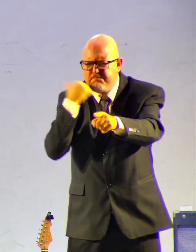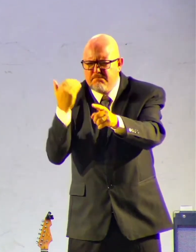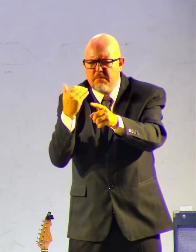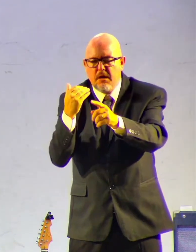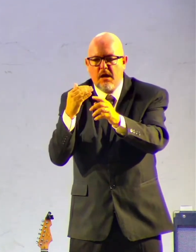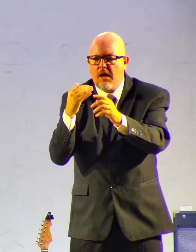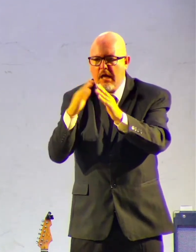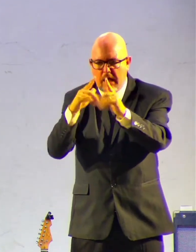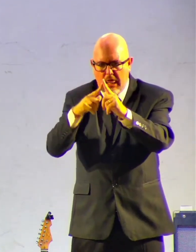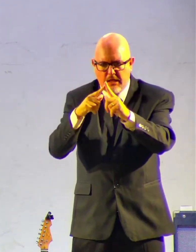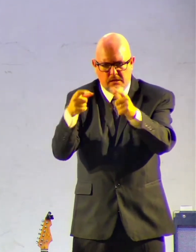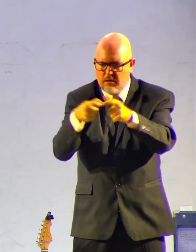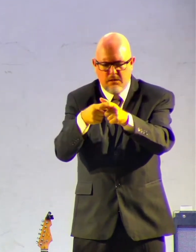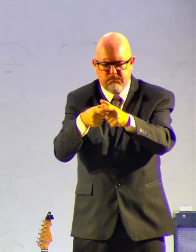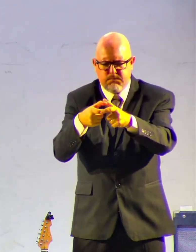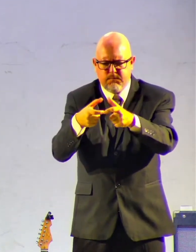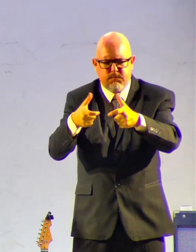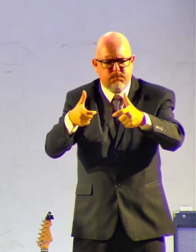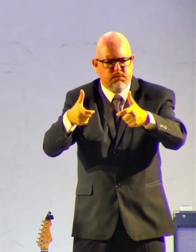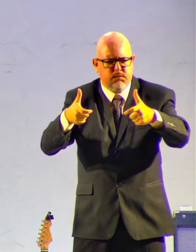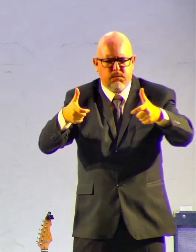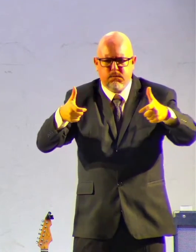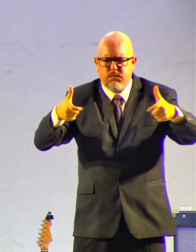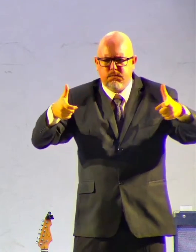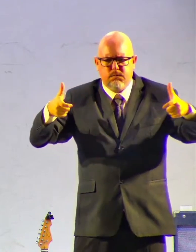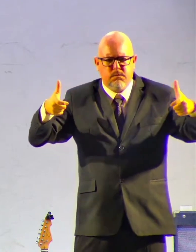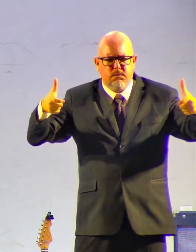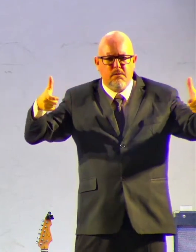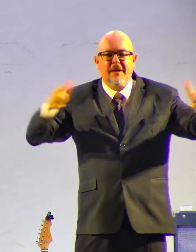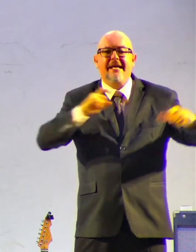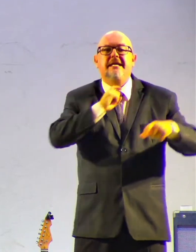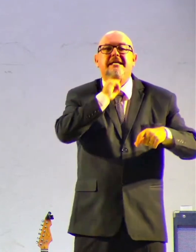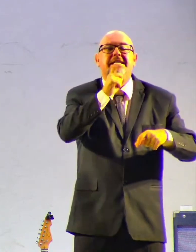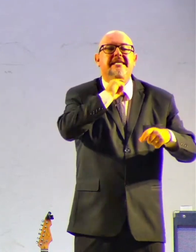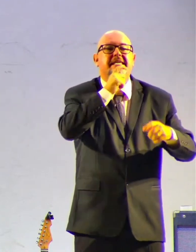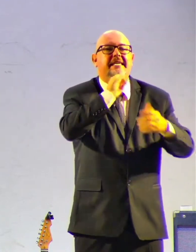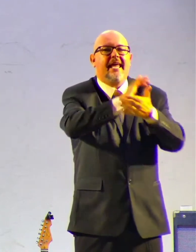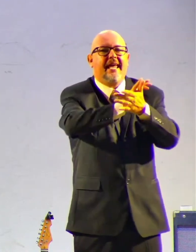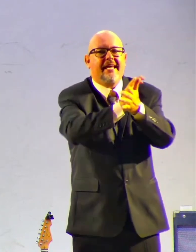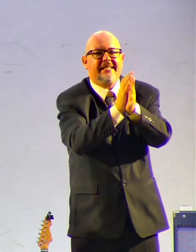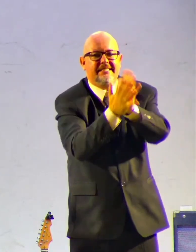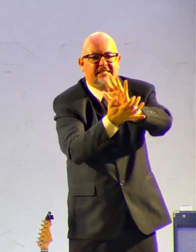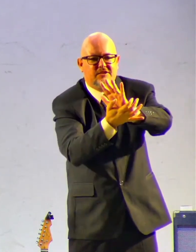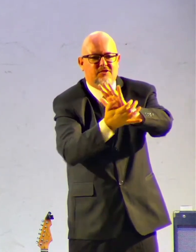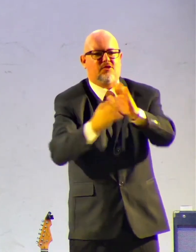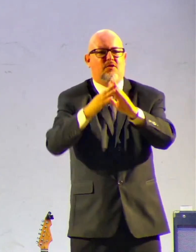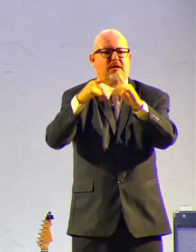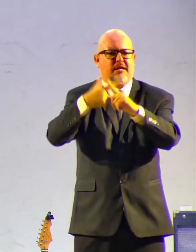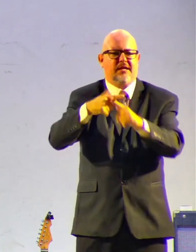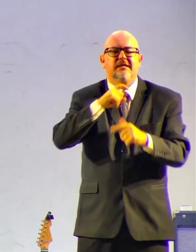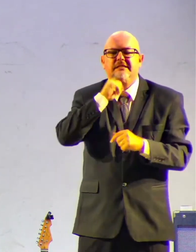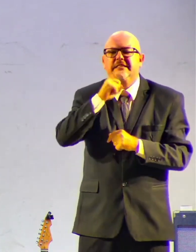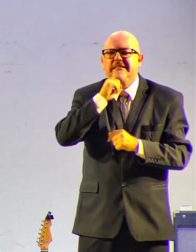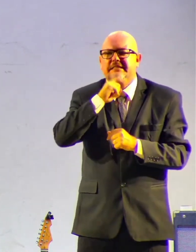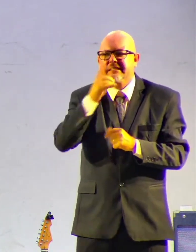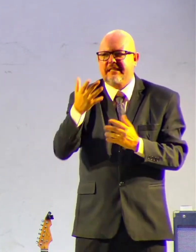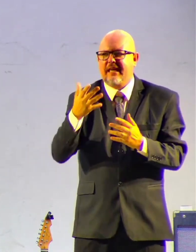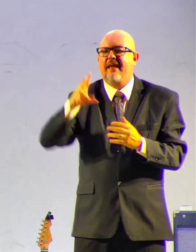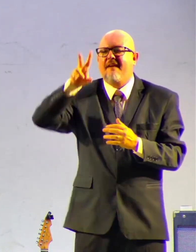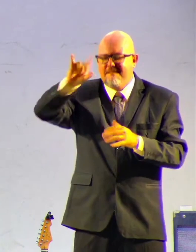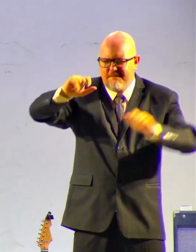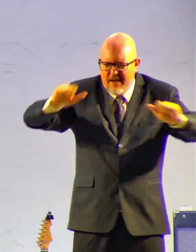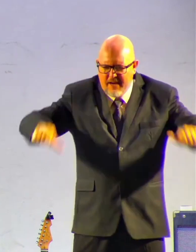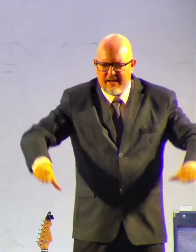a igreja crescia. Ninguém pode destruir a igreja do Deus vivo, se ela está cheia do Espírito Santo. Ela